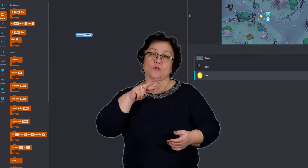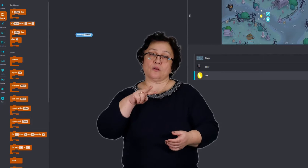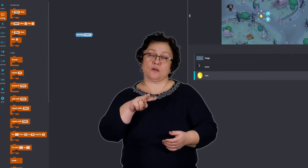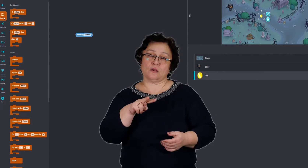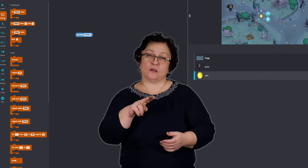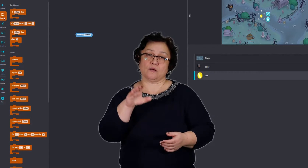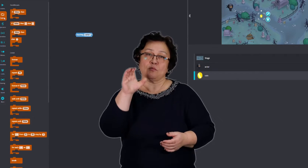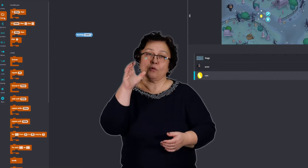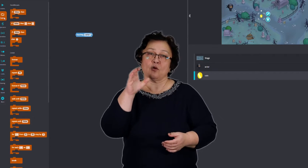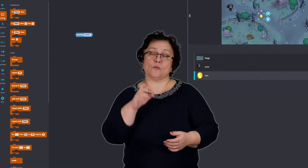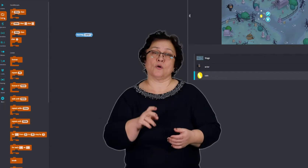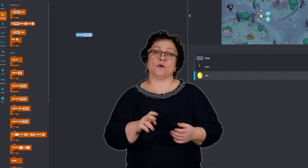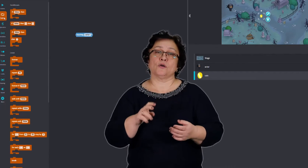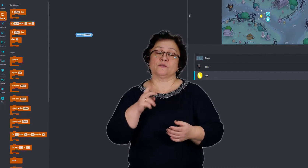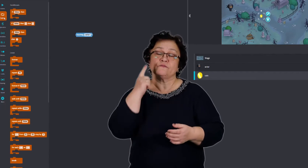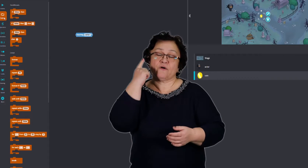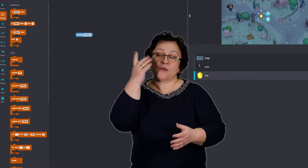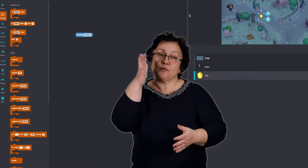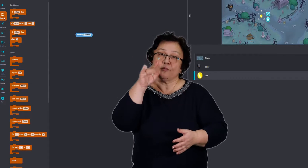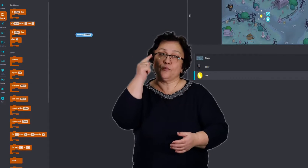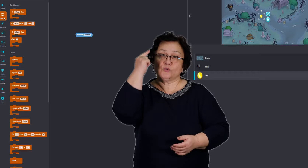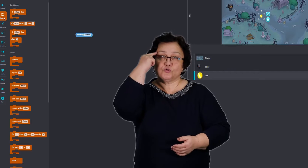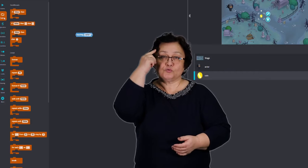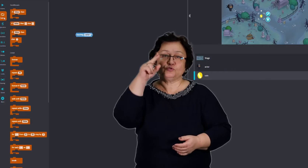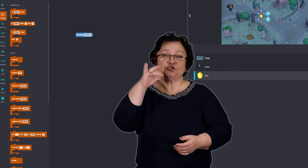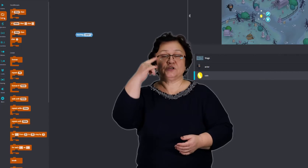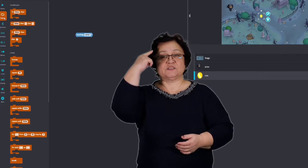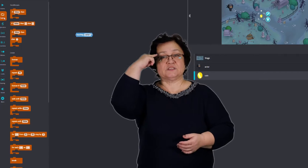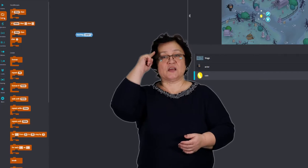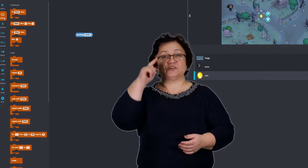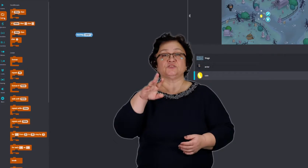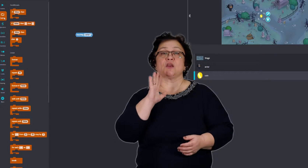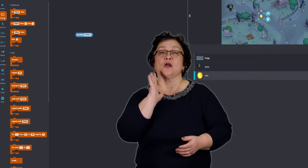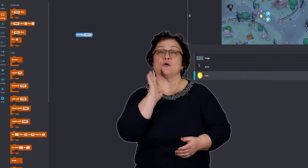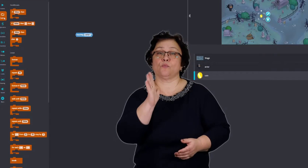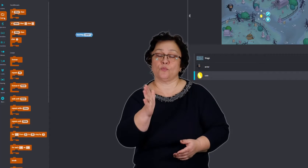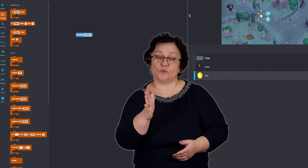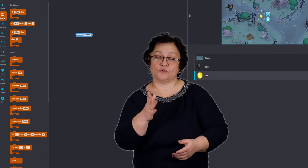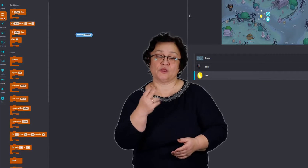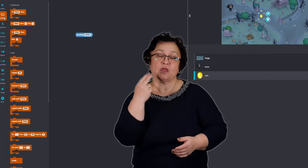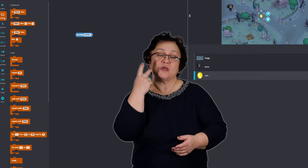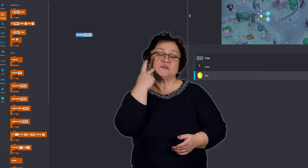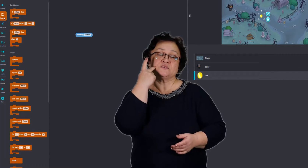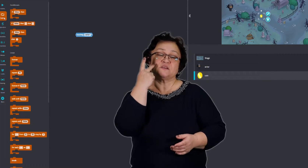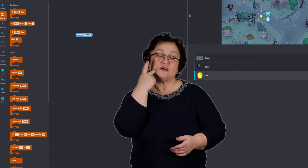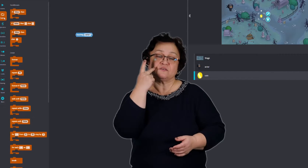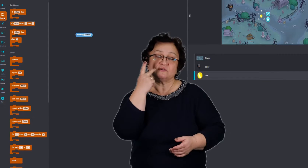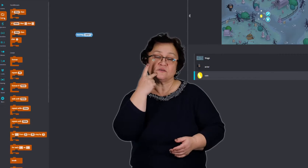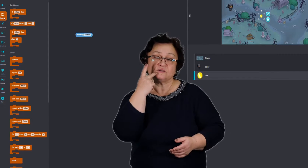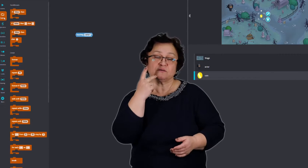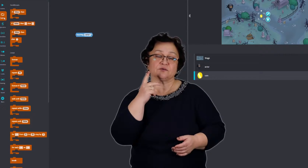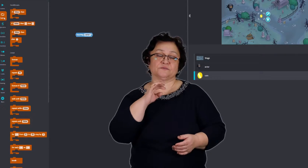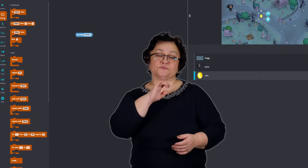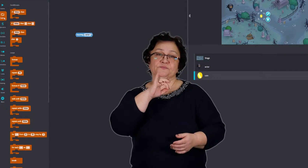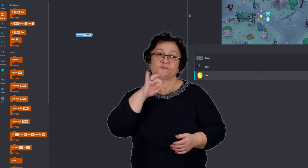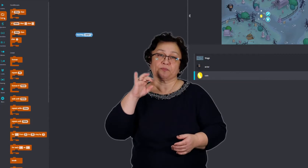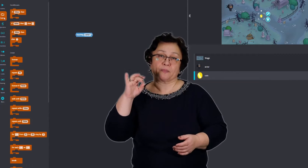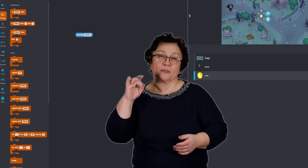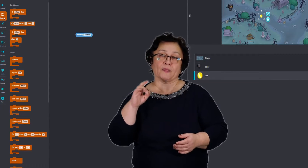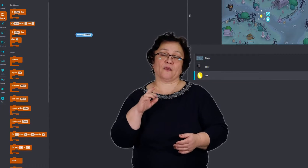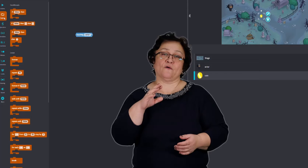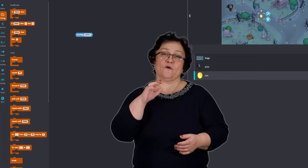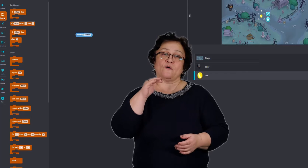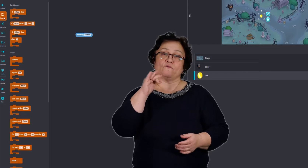давай подумаємо. Чи знаєш ти, як буде завжди англійською? Це forever. Ми вже